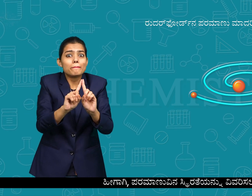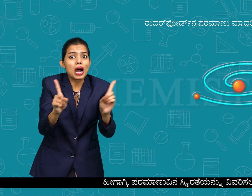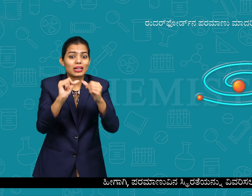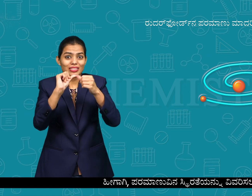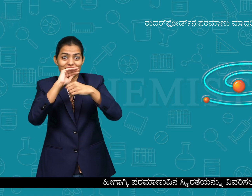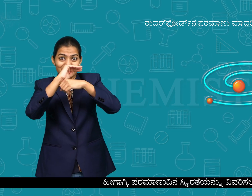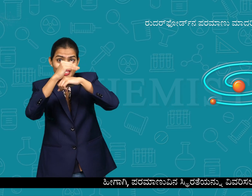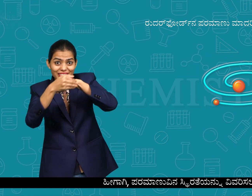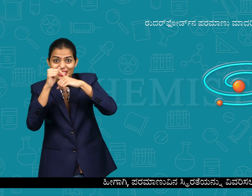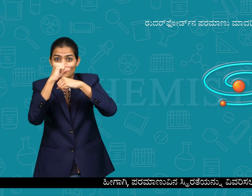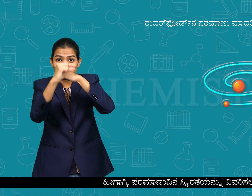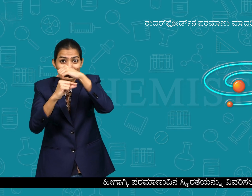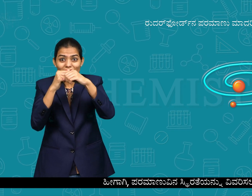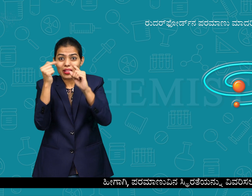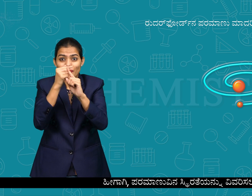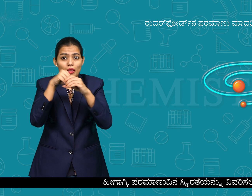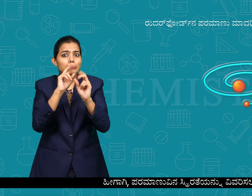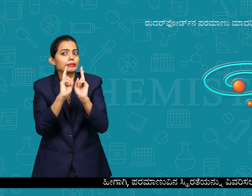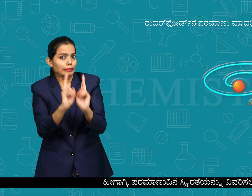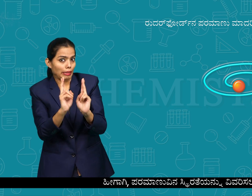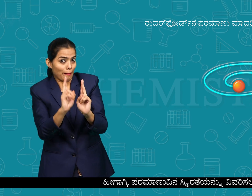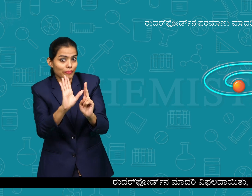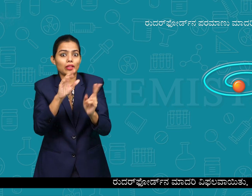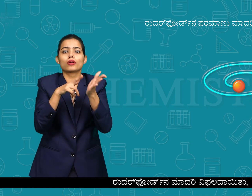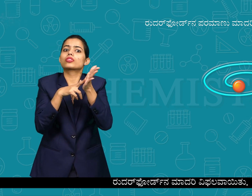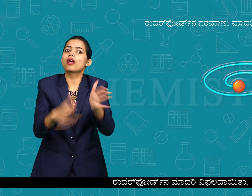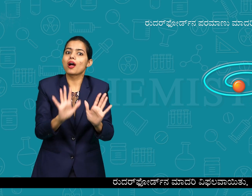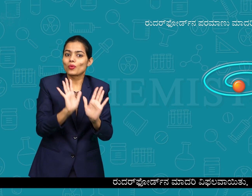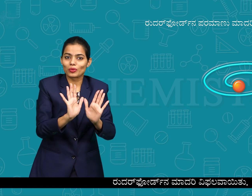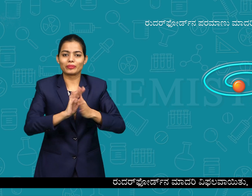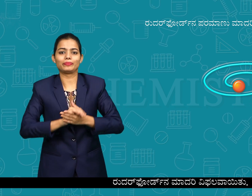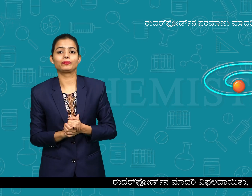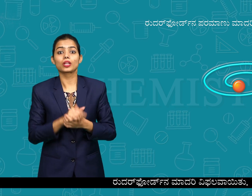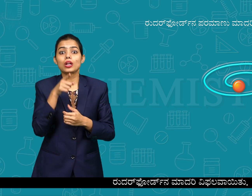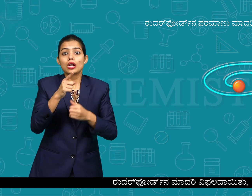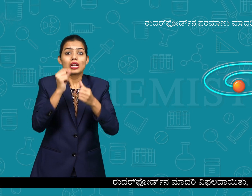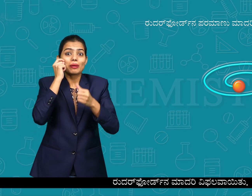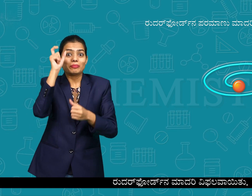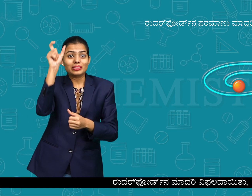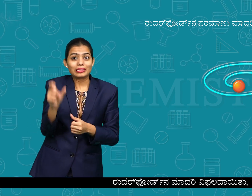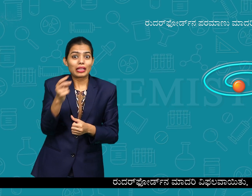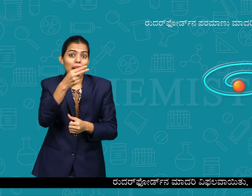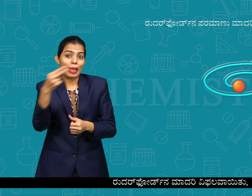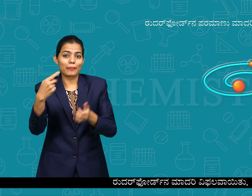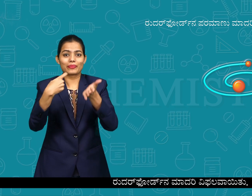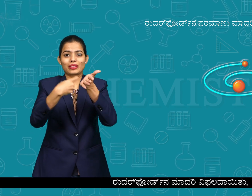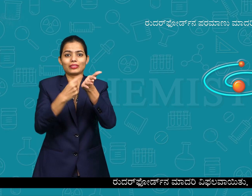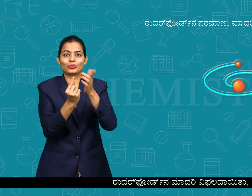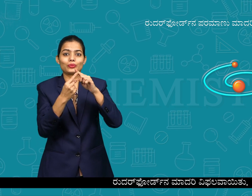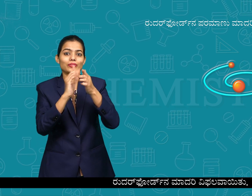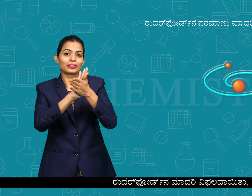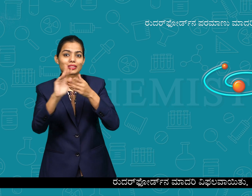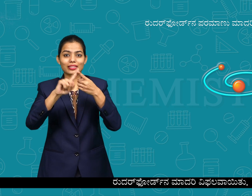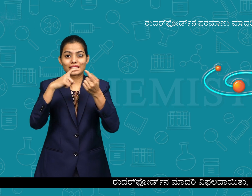ಹೀಗಾಗಿ ಪರಮಾಣುವಿನ ಸ್ಥಿರತೆಯನ್ನು ವಿವರಿಸಲು ರುದರ್ಫೋರ್ಡ್ನ ಮಾದರಿ ವಿಫಲವಾಯಿತು.